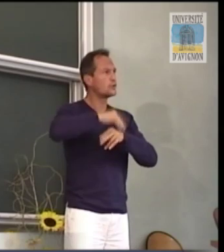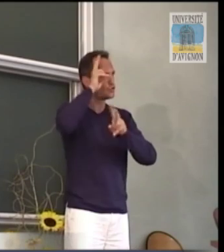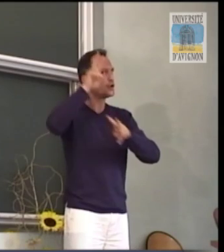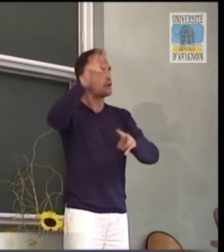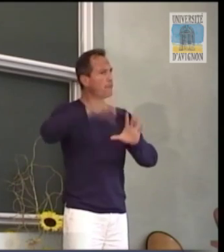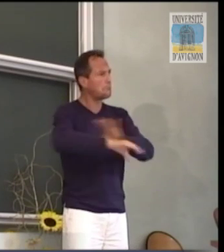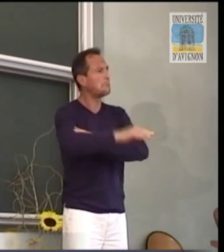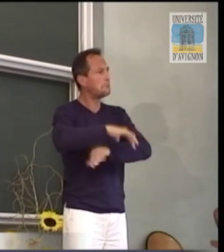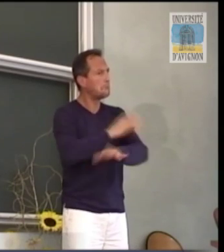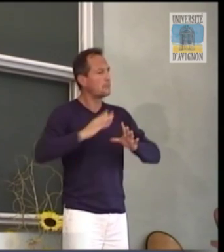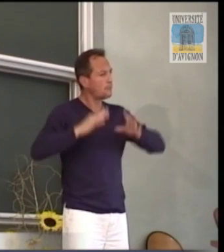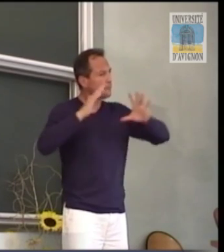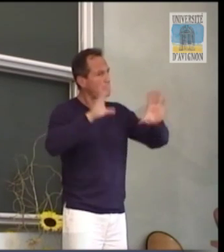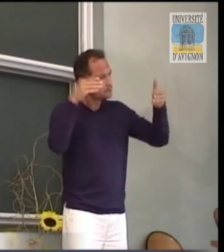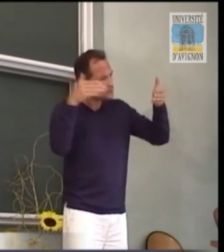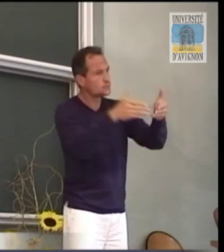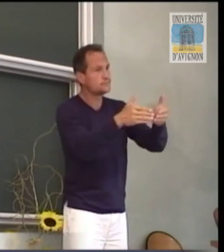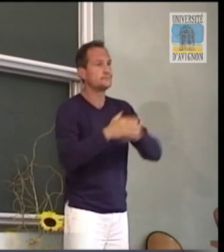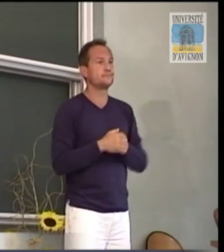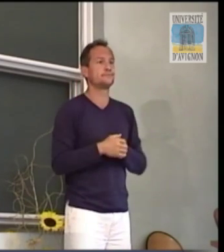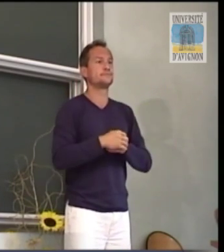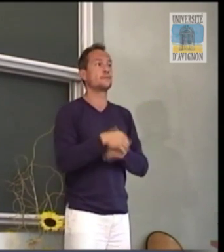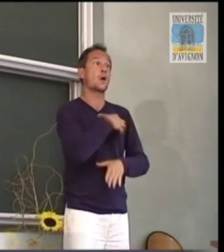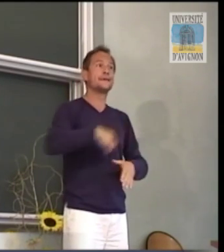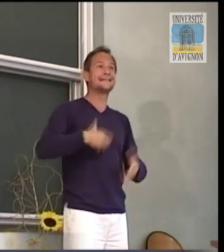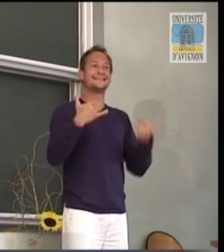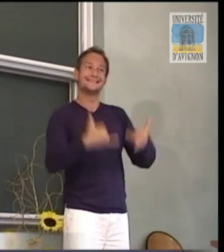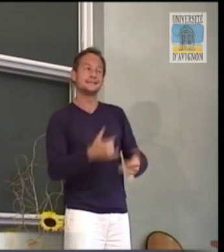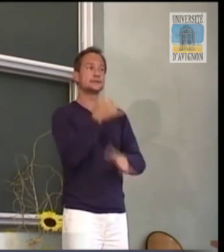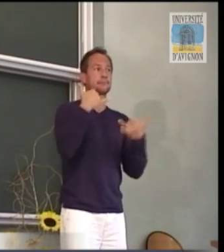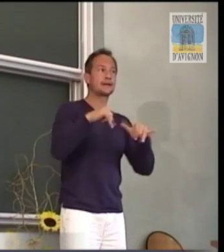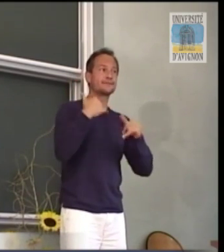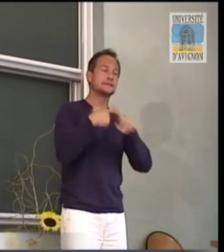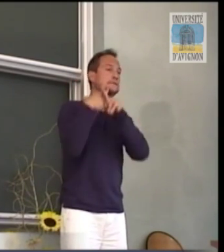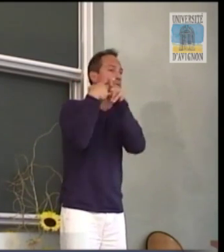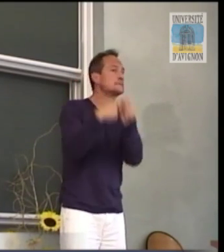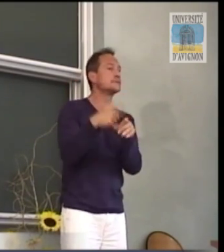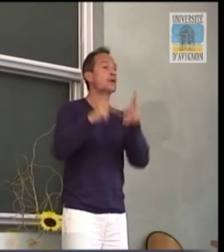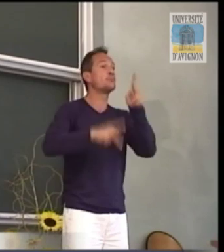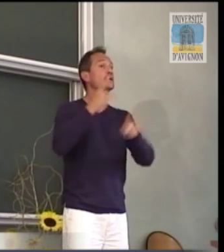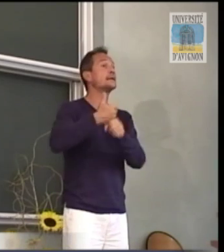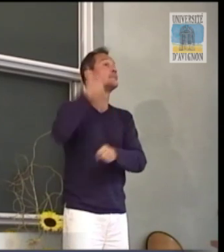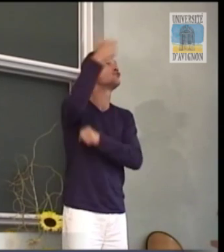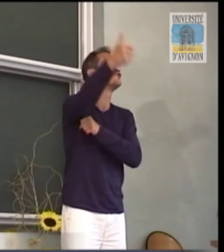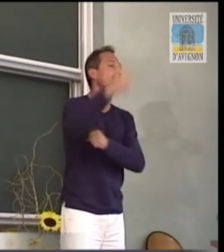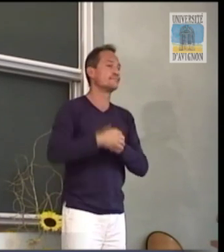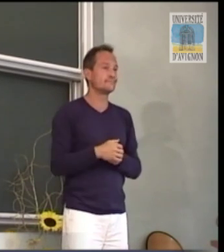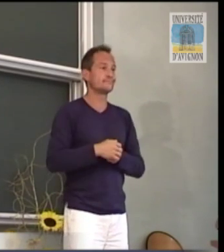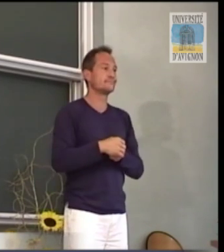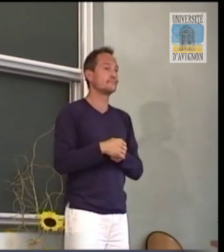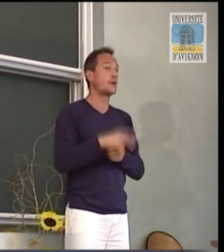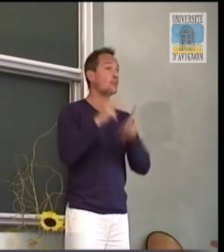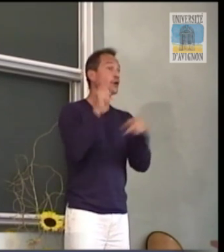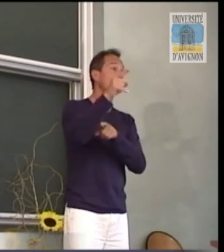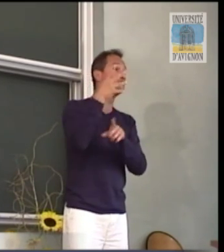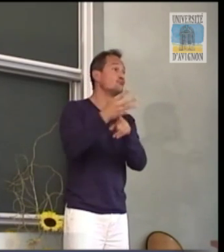mettre. C'est pas gagné pour la mairie. Donc on va attendre peut-être l'année prochaine, peut-être que c'est 4 ans. Vous voyez comme quoi on